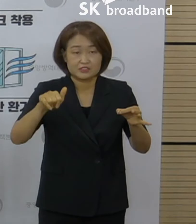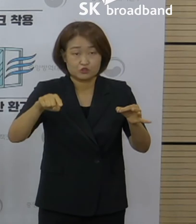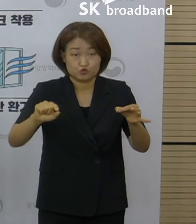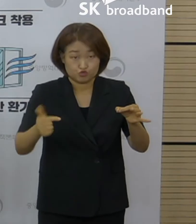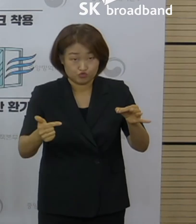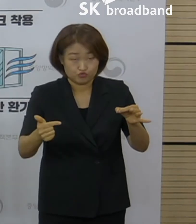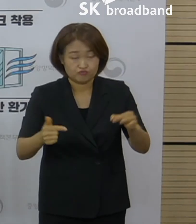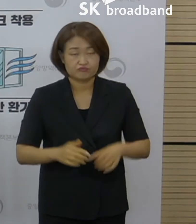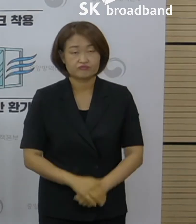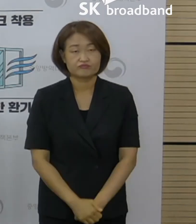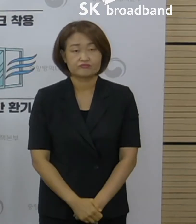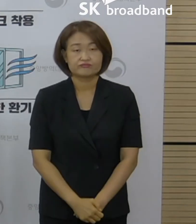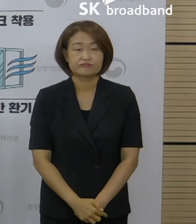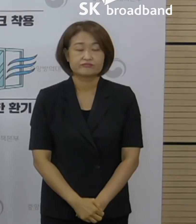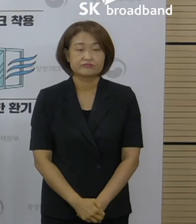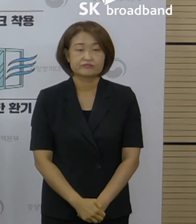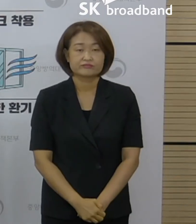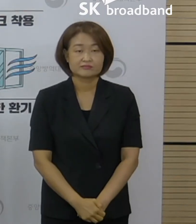주신 질문입니다.